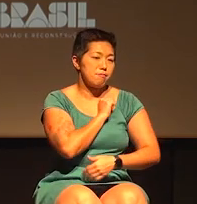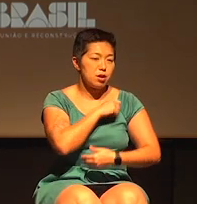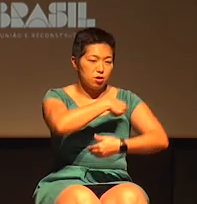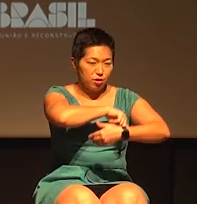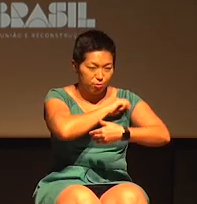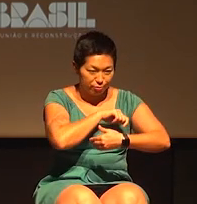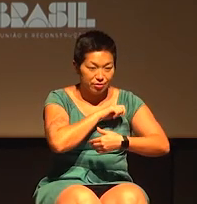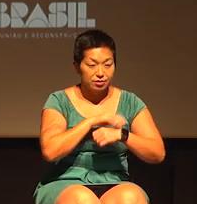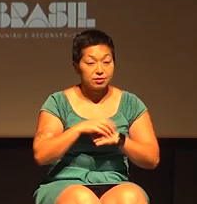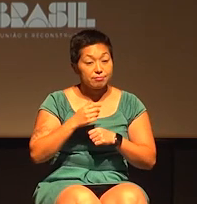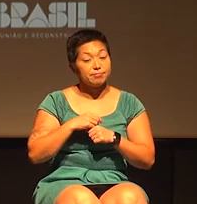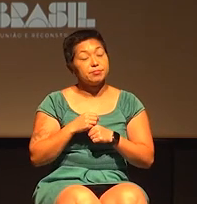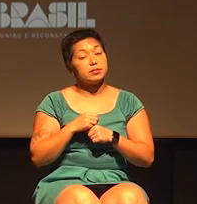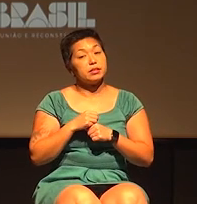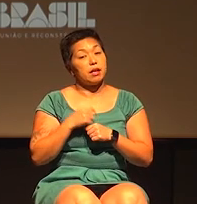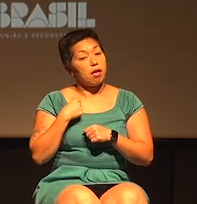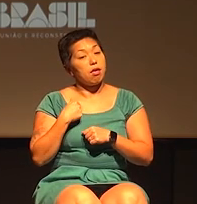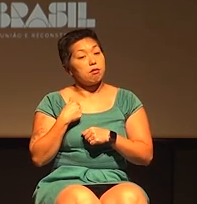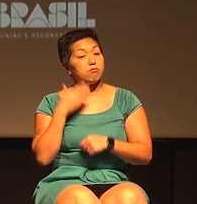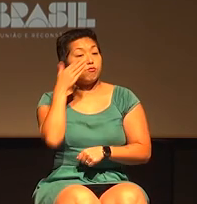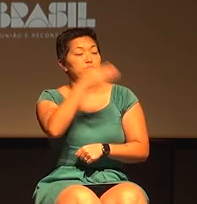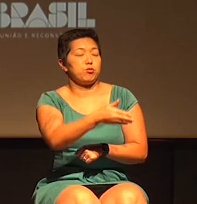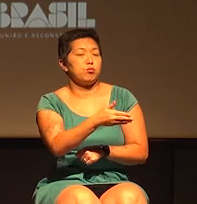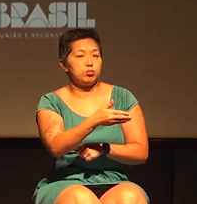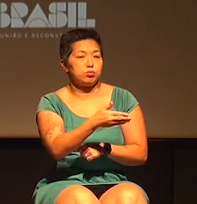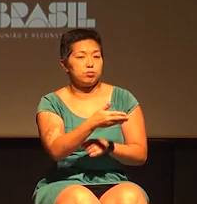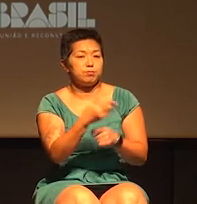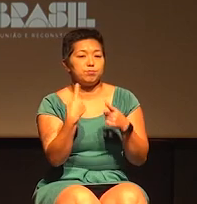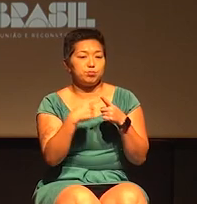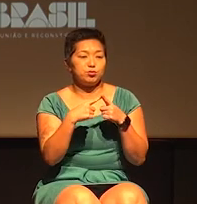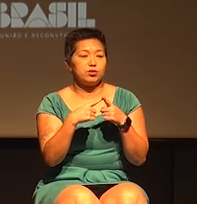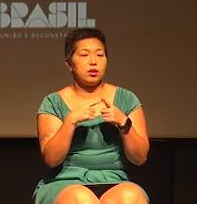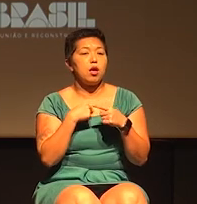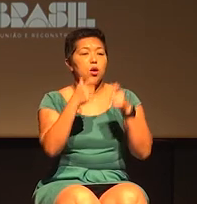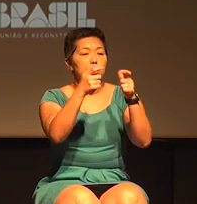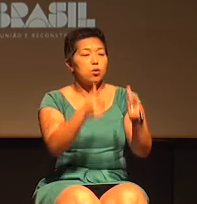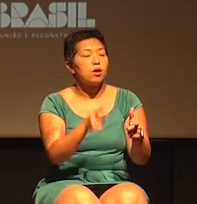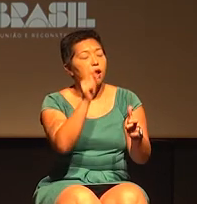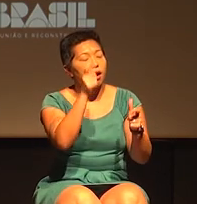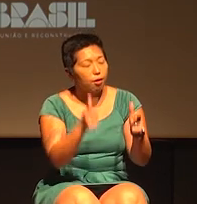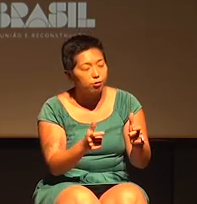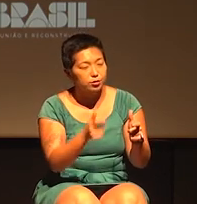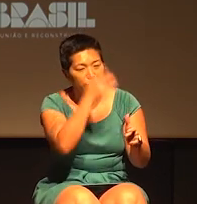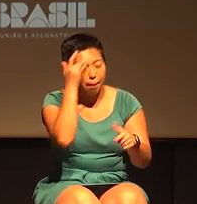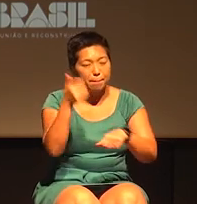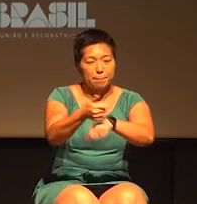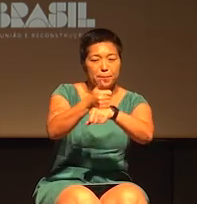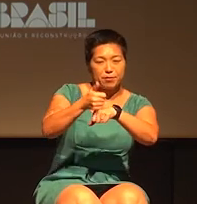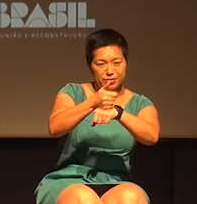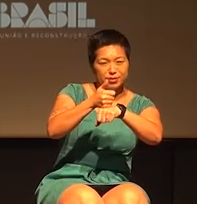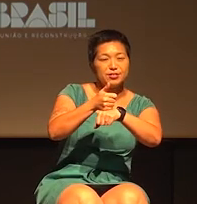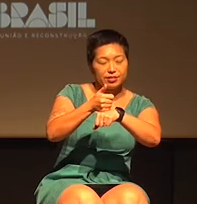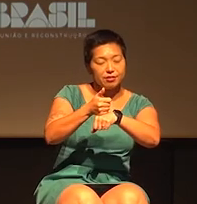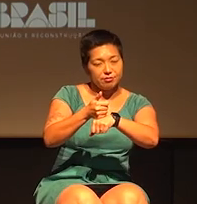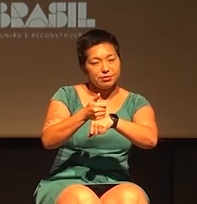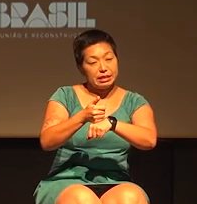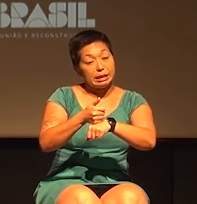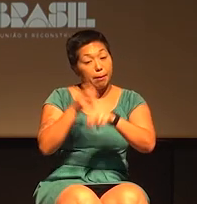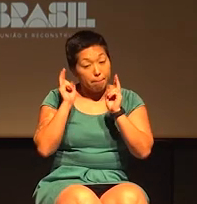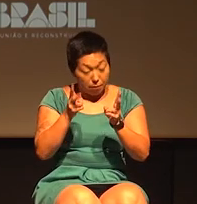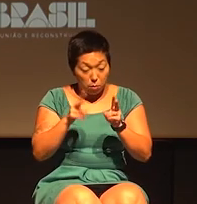que eu é é para onde eu vou sabe eu vou para o lugar onde está com cozinheira em todo lugar tanto na ocupação quanto na cozinha